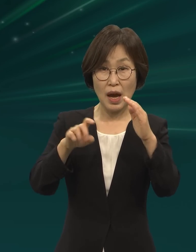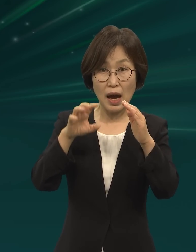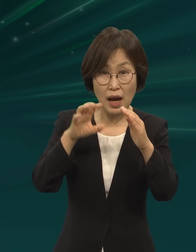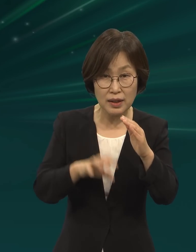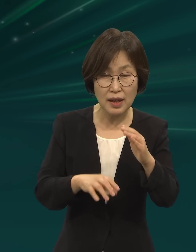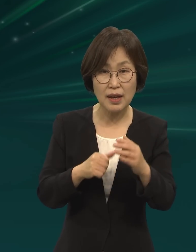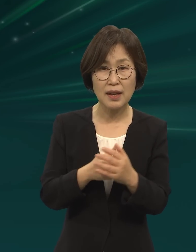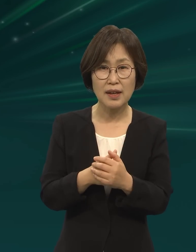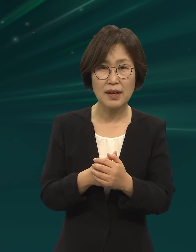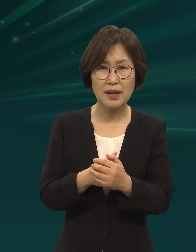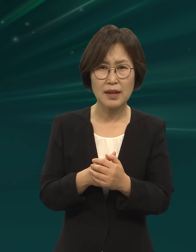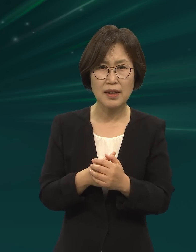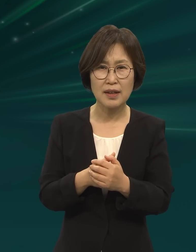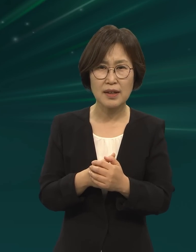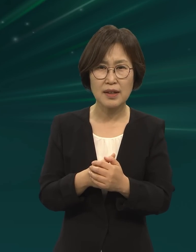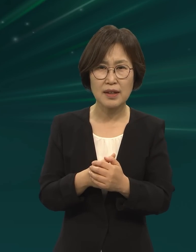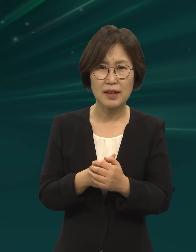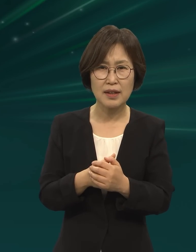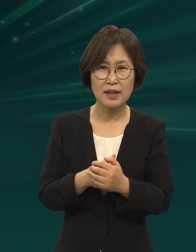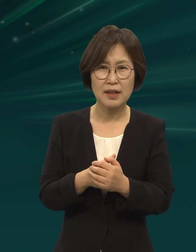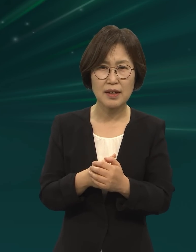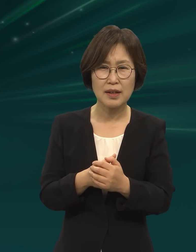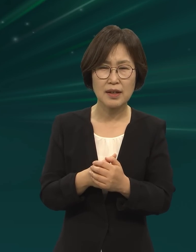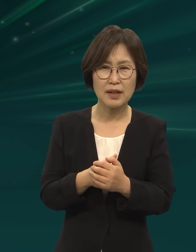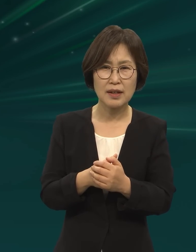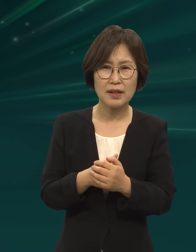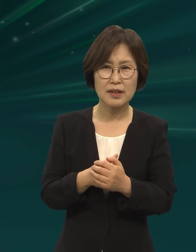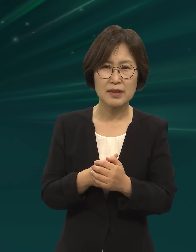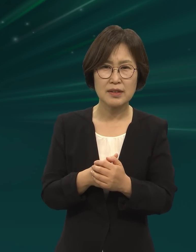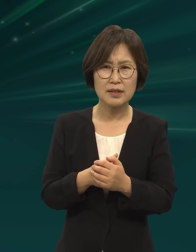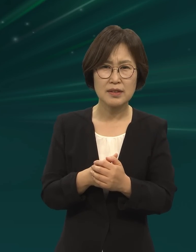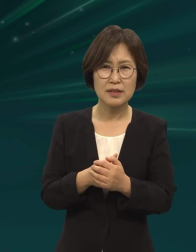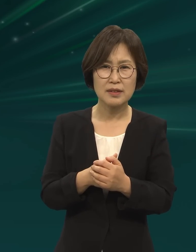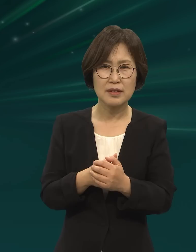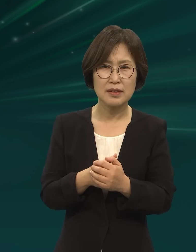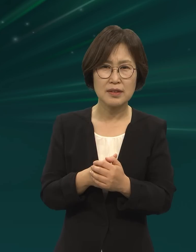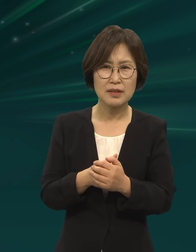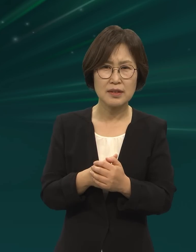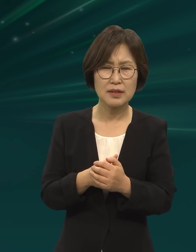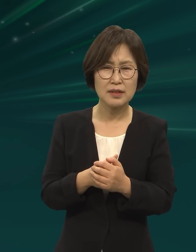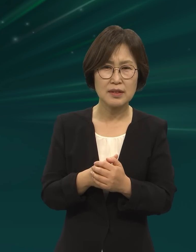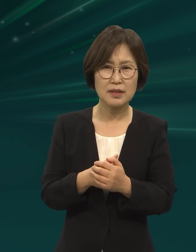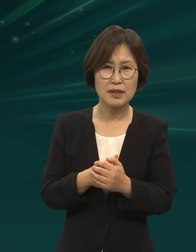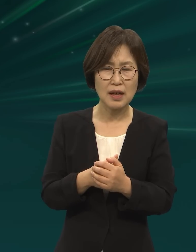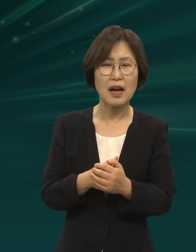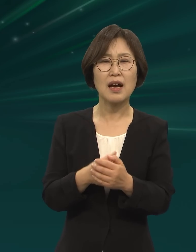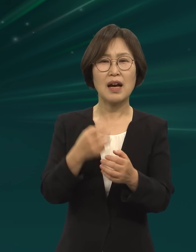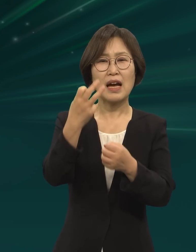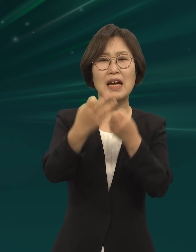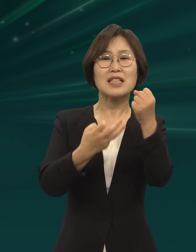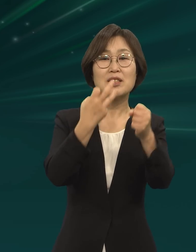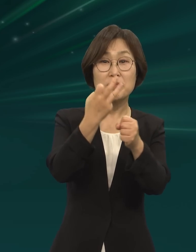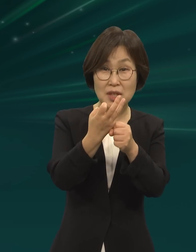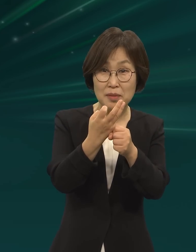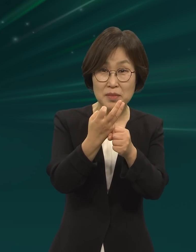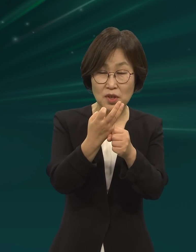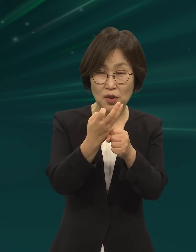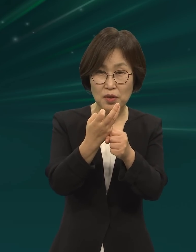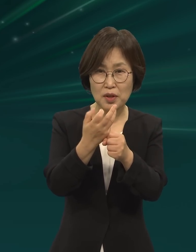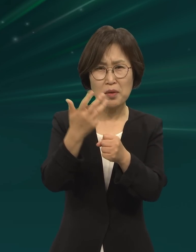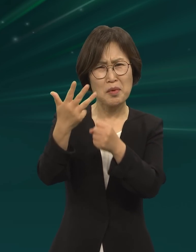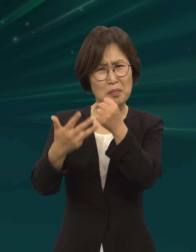13명의 자매님들이 13살, 결혼한 지 13살 됐는데, 13년 됐는데, 8년